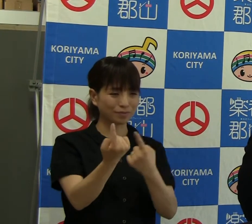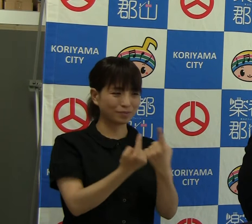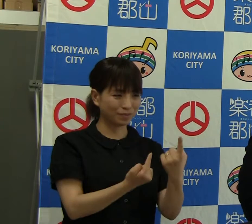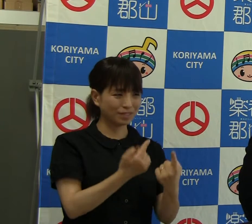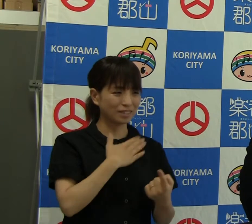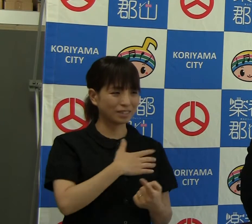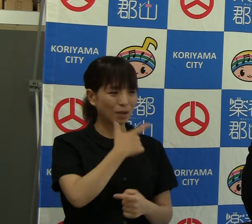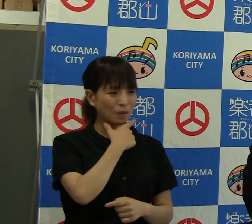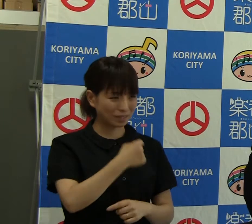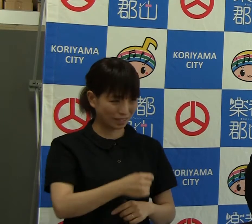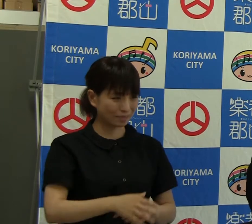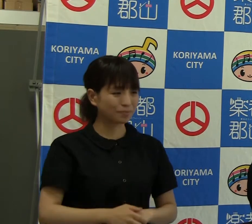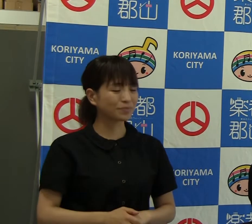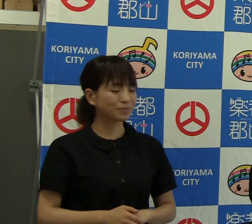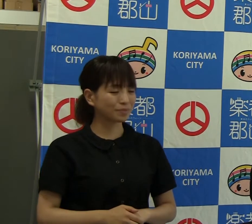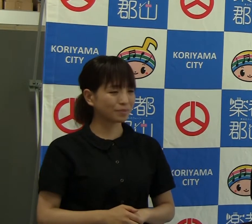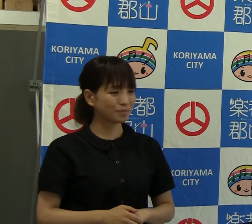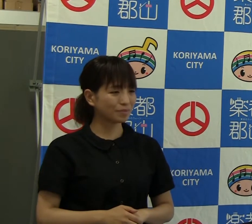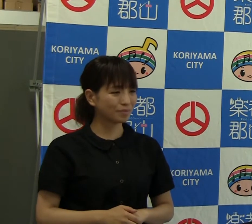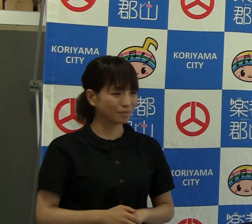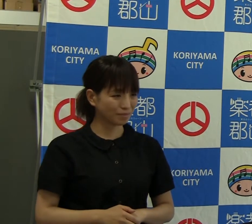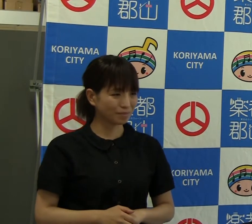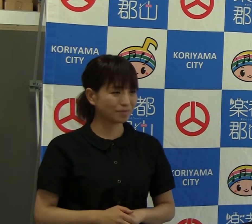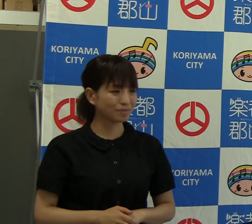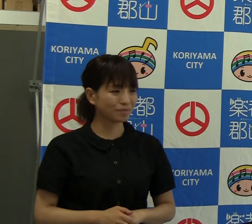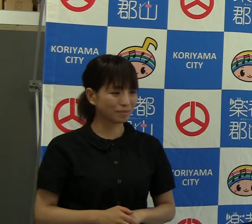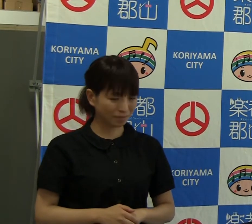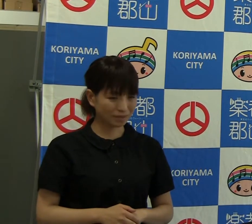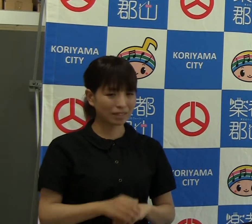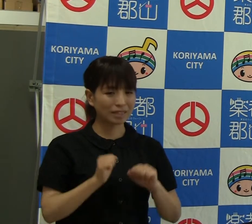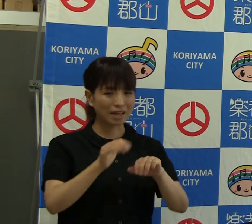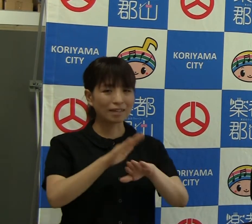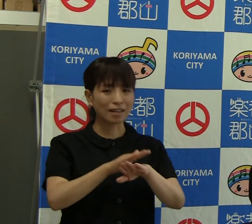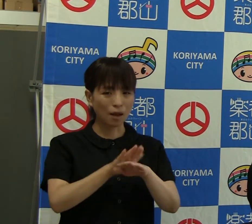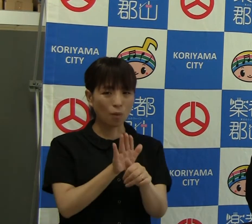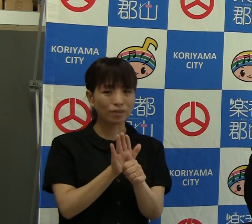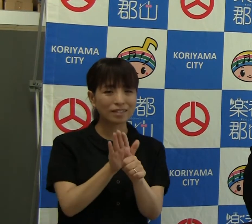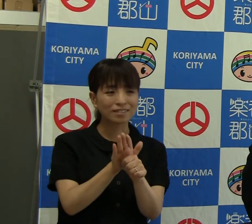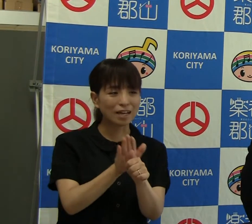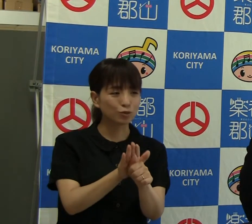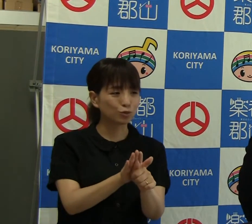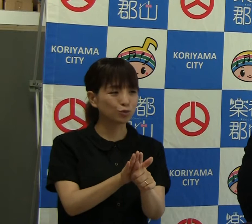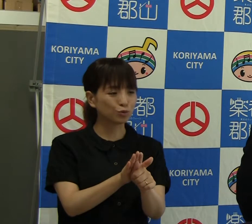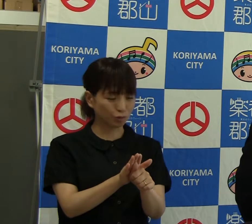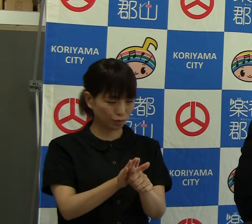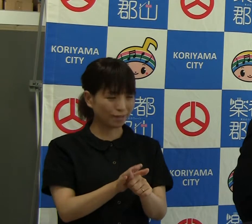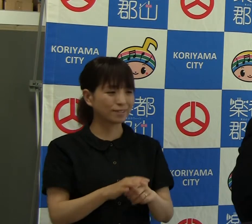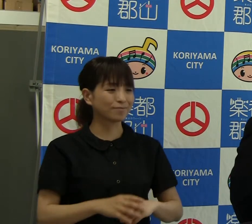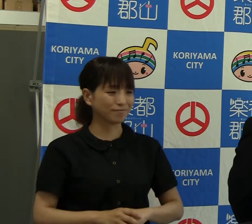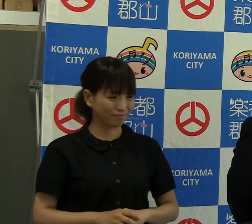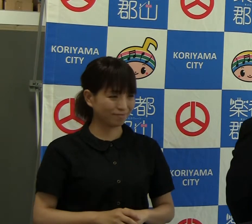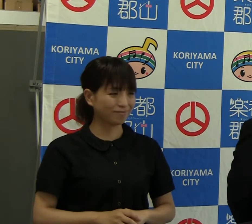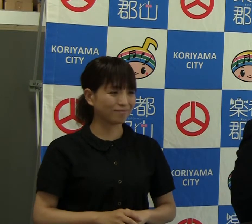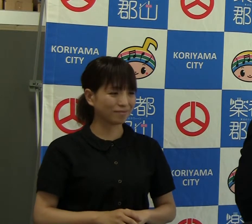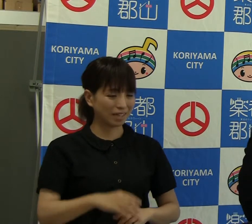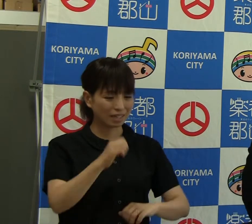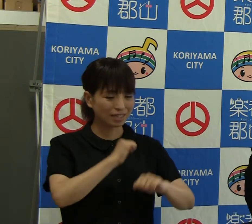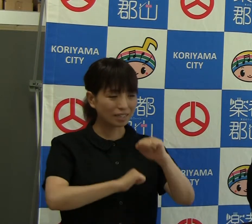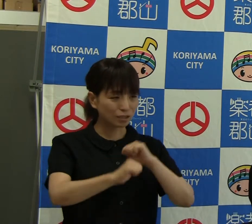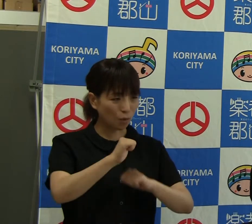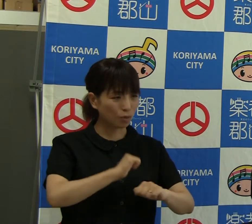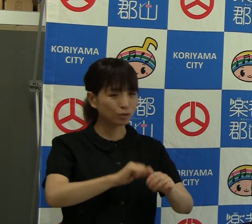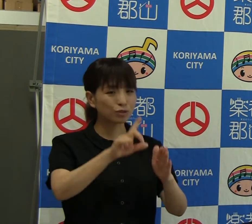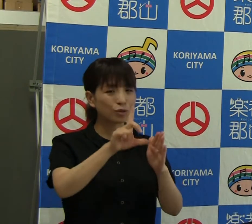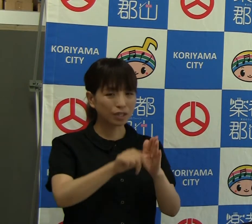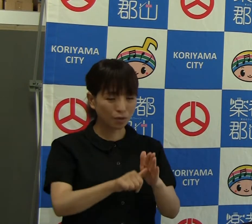ての抵抗法を お手伝いすると、活用についての抵抗法を お